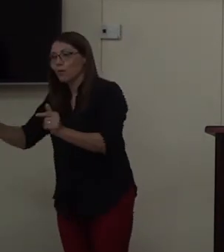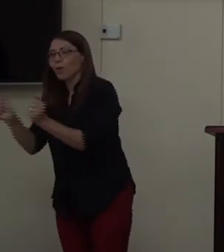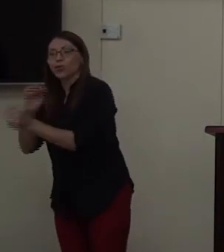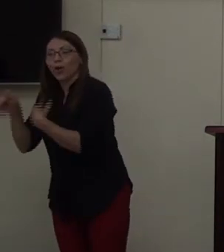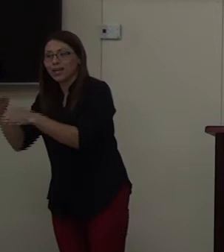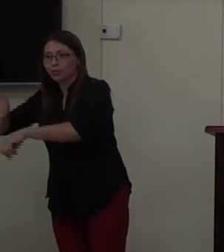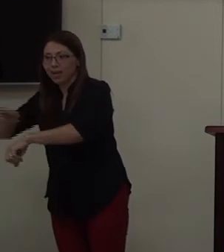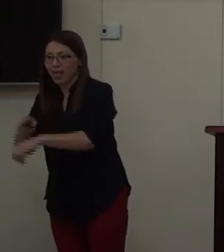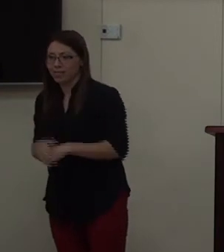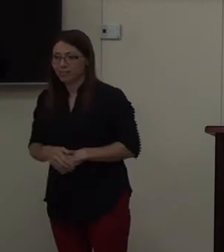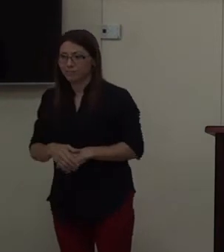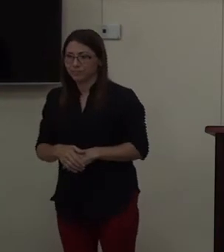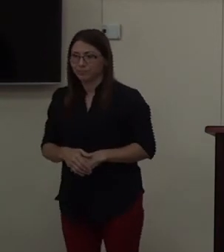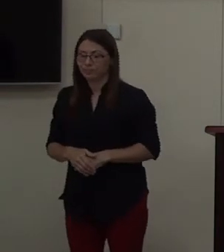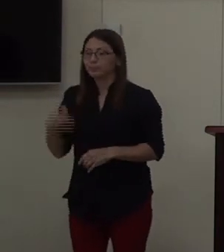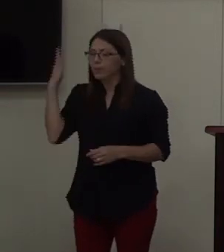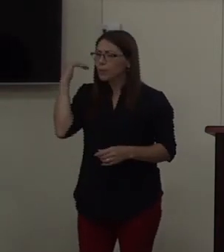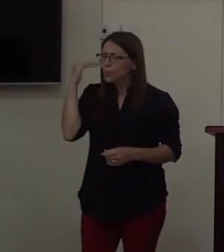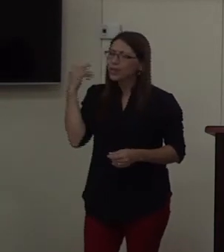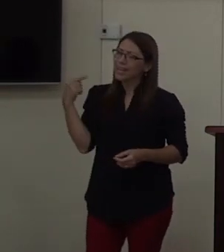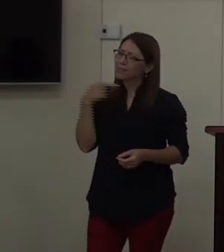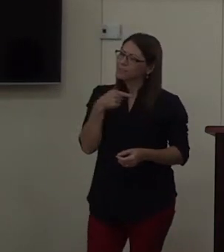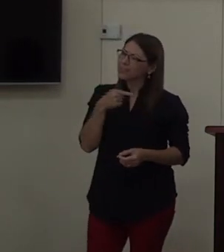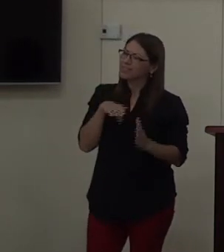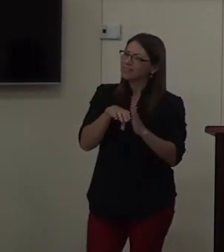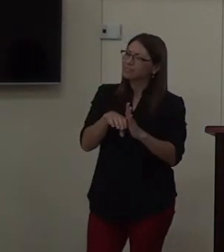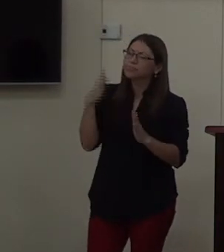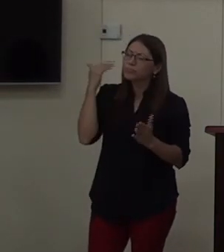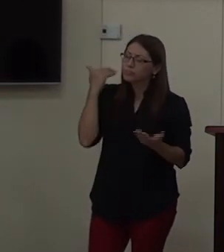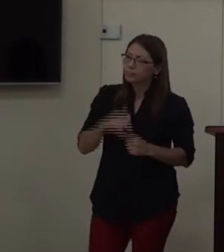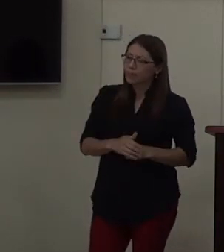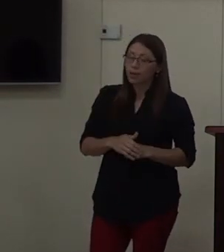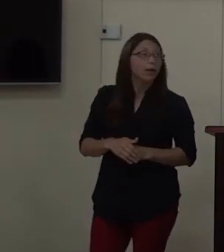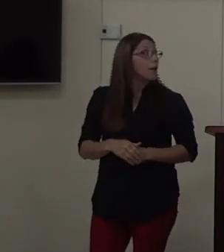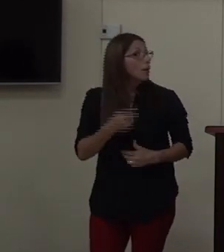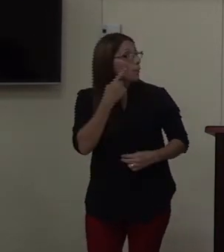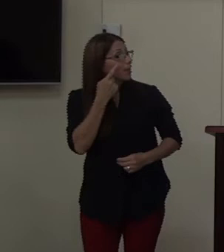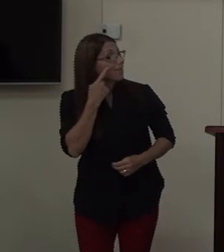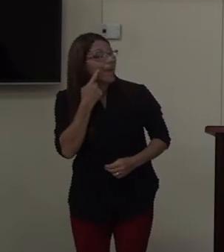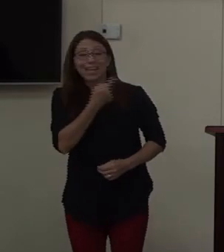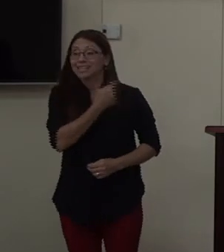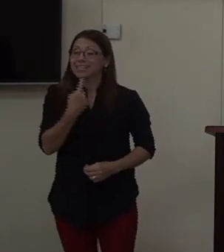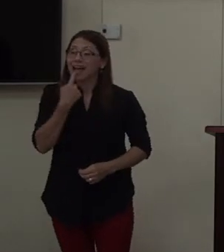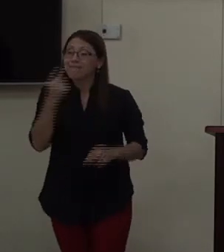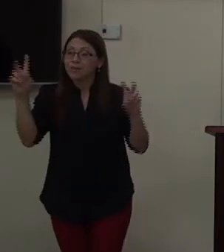Bien, ¿por qué este ejemplo? Bueno, porque vean estas afirmaciones.